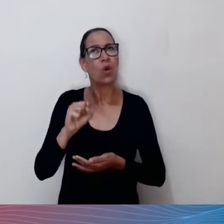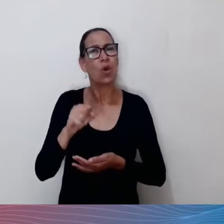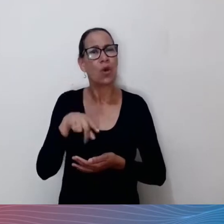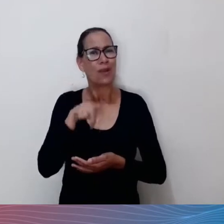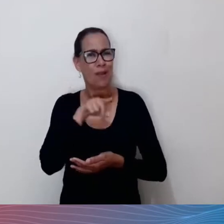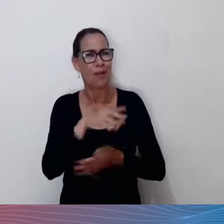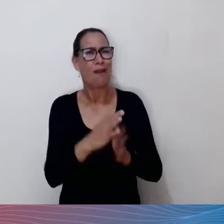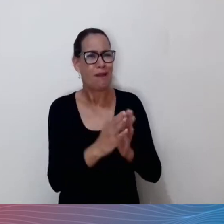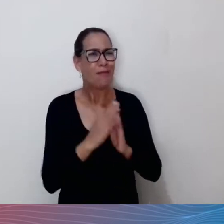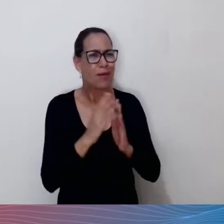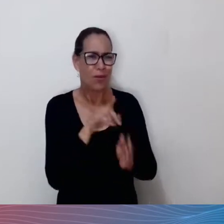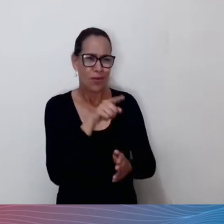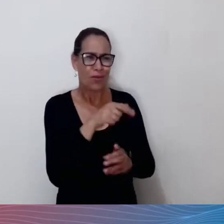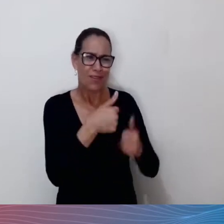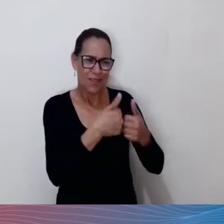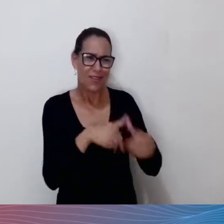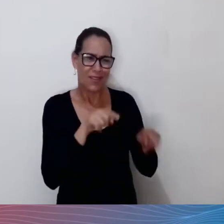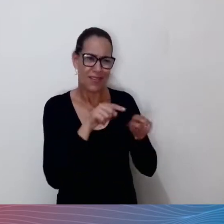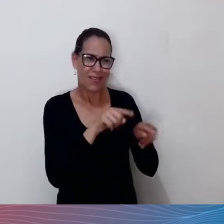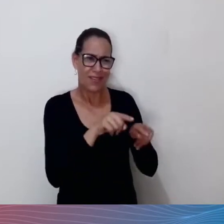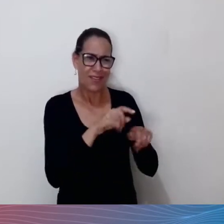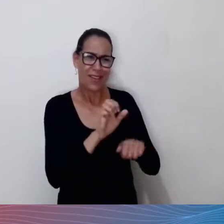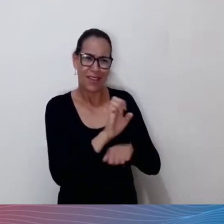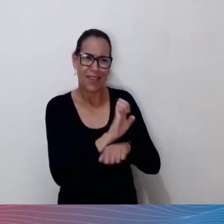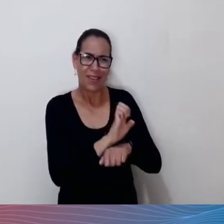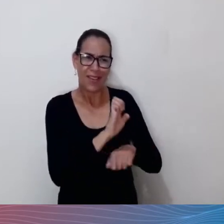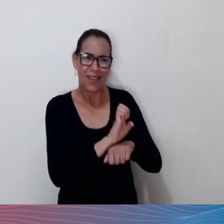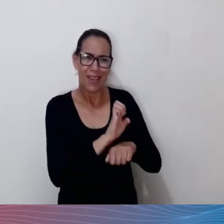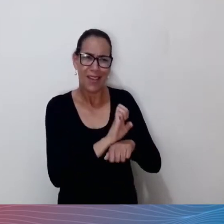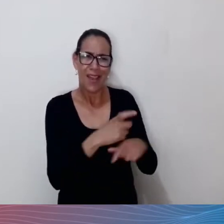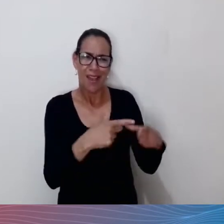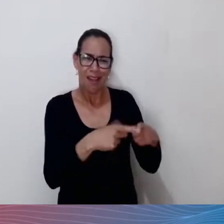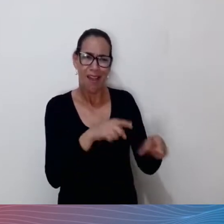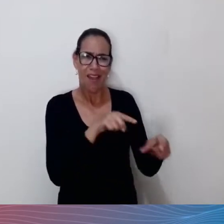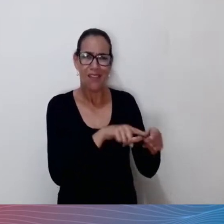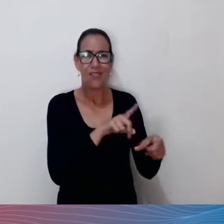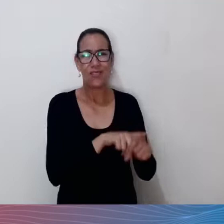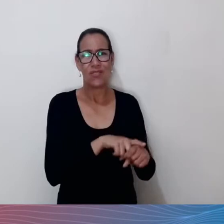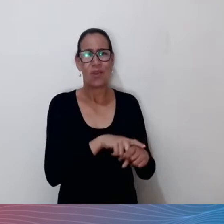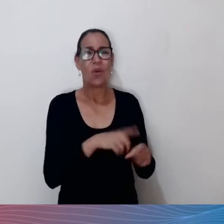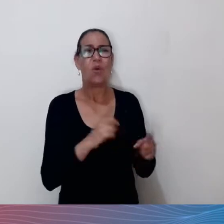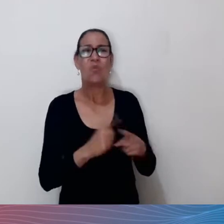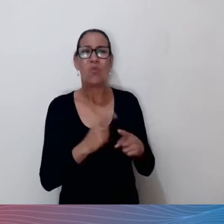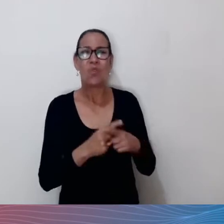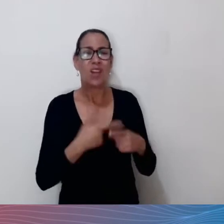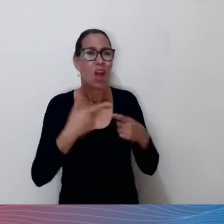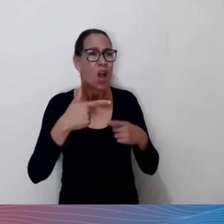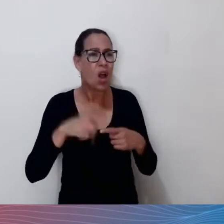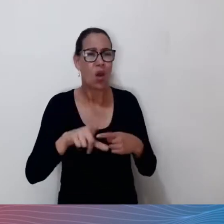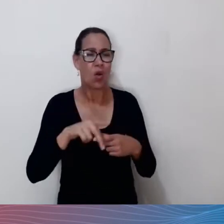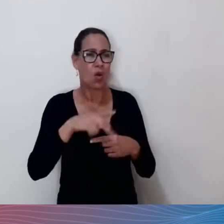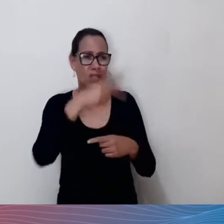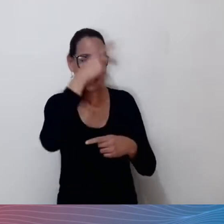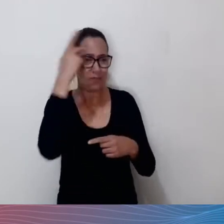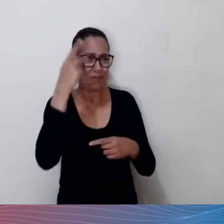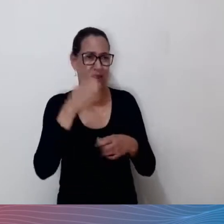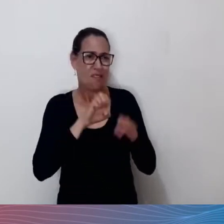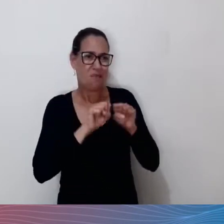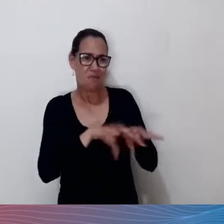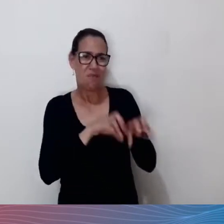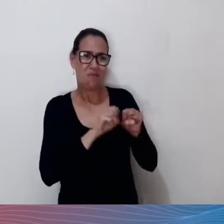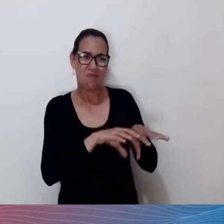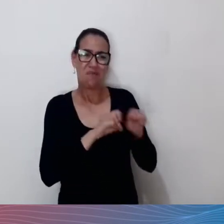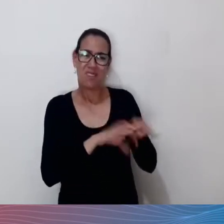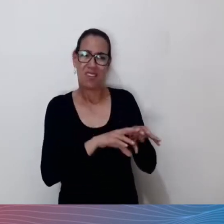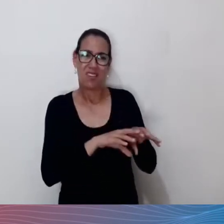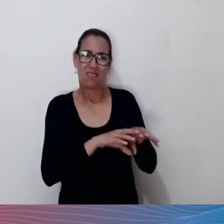estavam ensinando um outro ensinamento, um ensinamento diferente. Você precisa admoestar. Quer dizer, Paulo